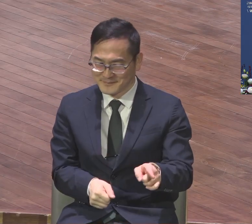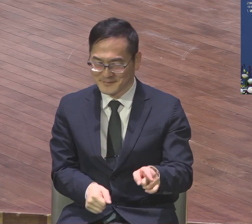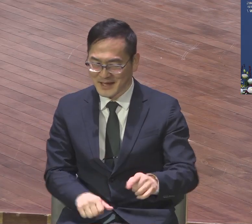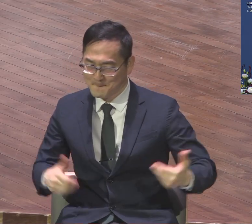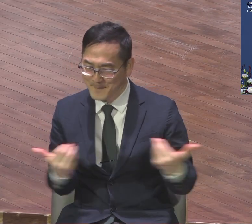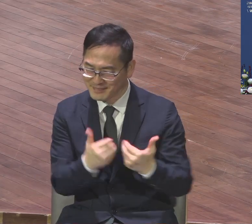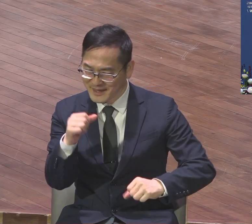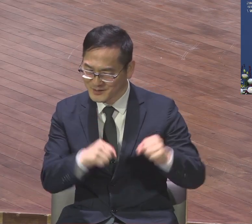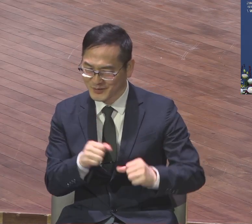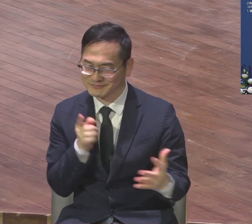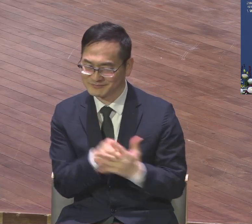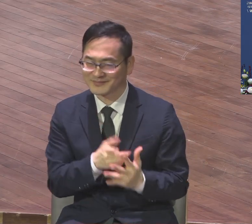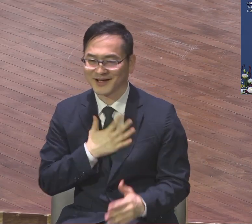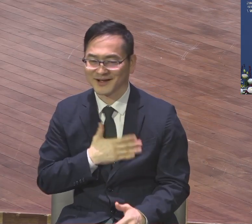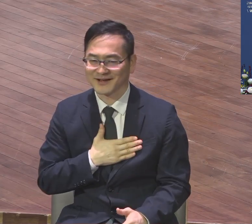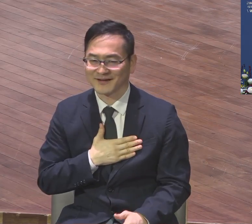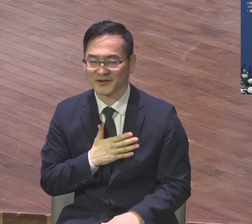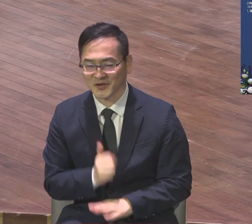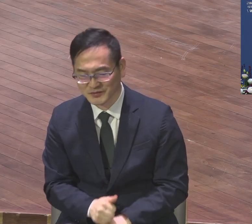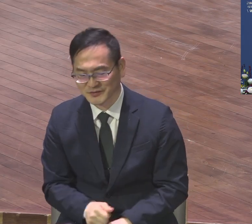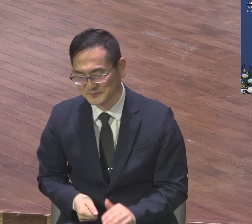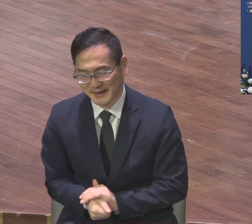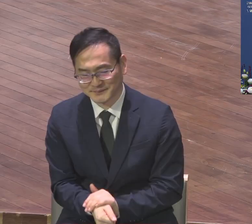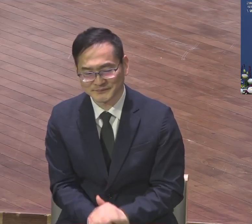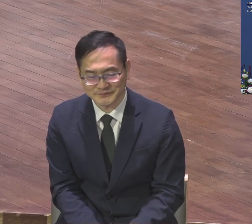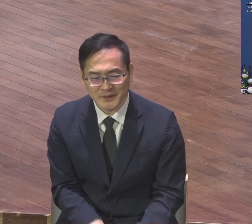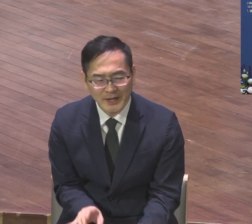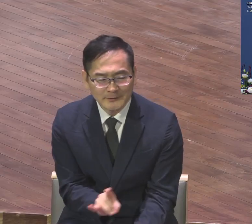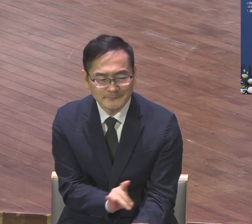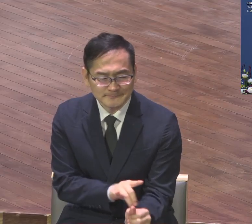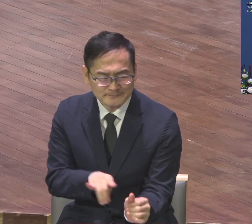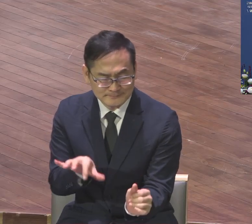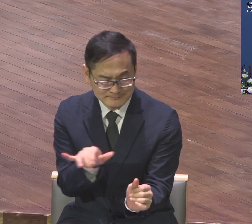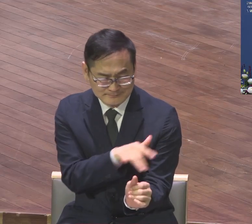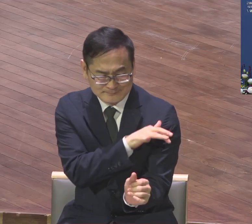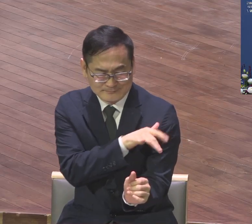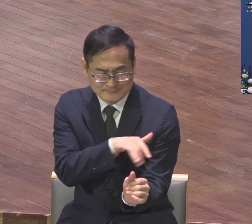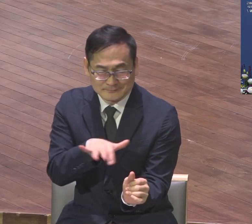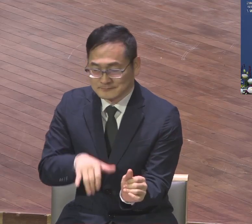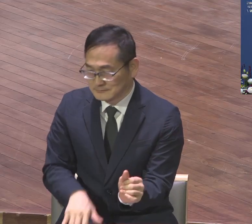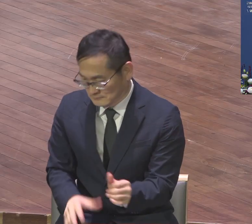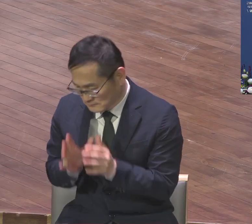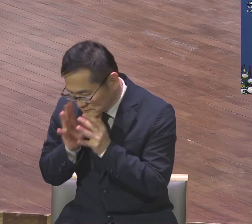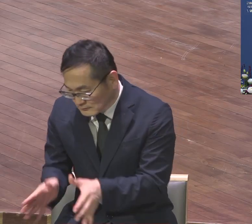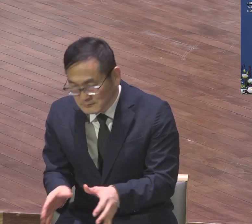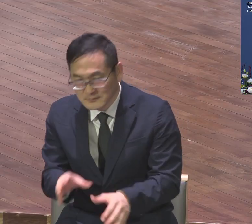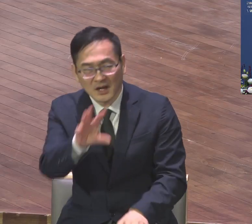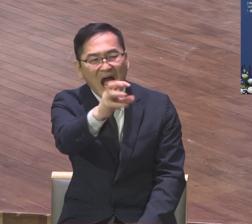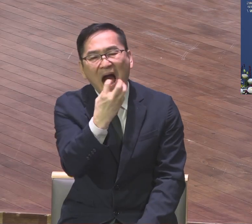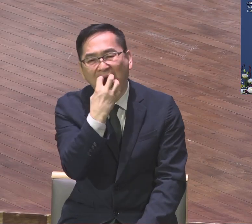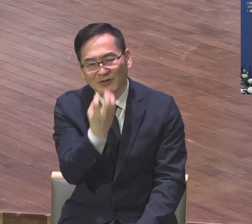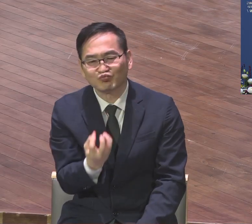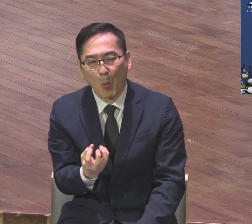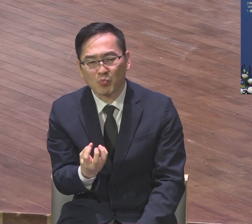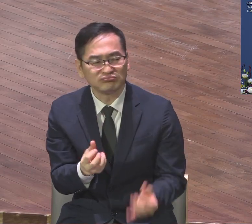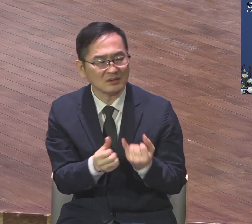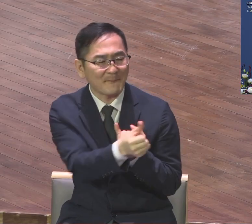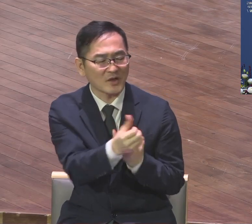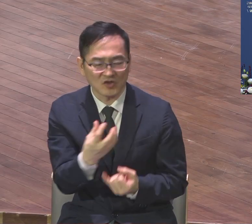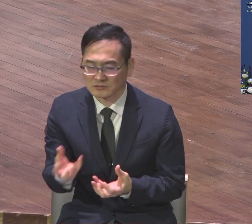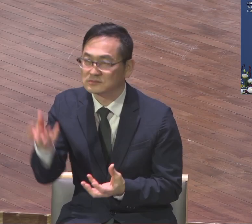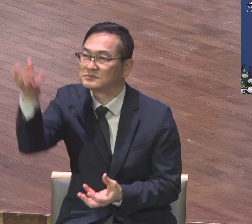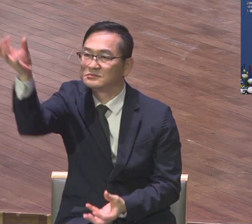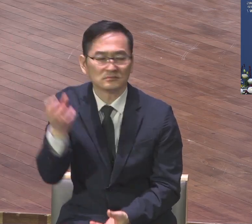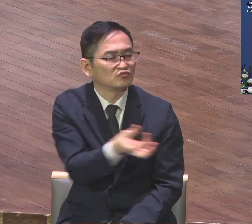만들어요. 여자 하와가 먼저 먹고 남편에게도 주었다. 아담과 하와가 하나님과의